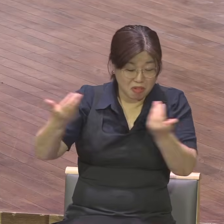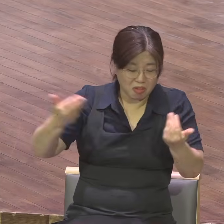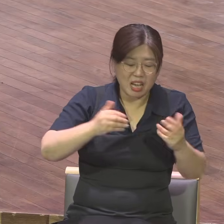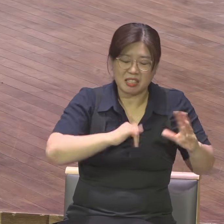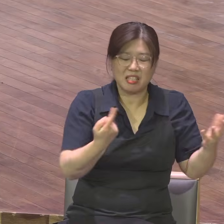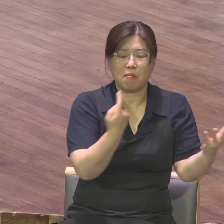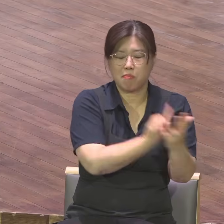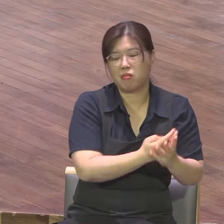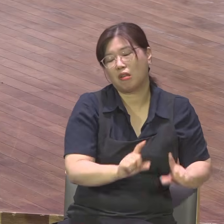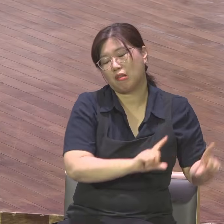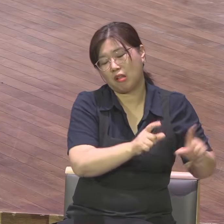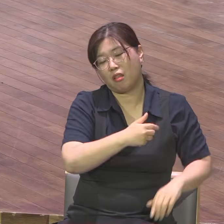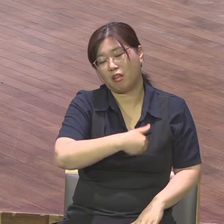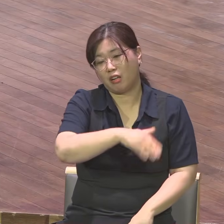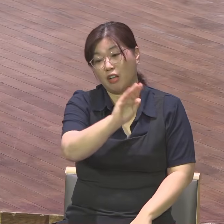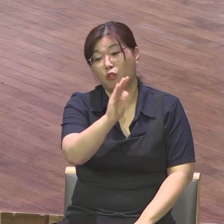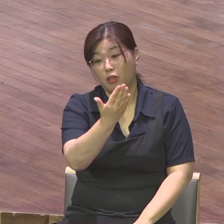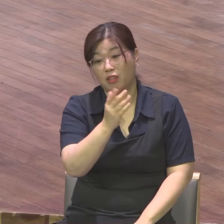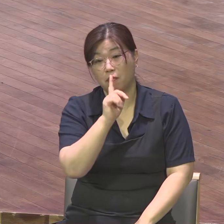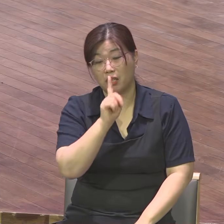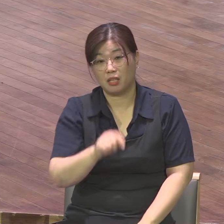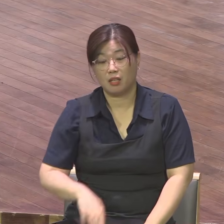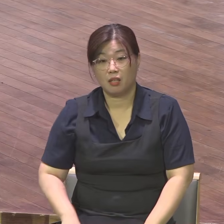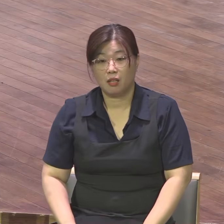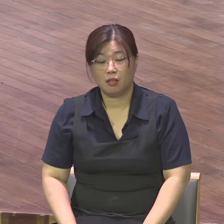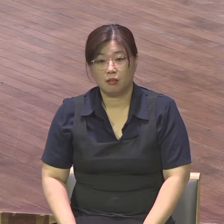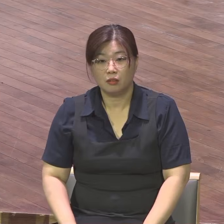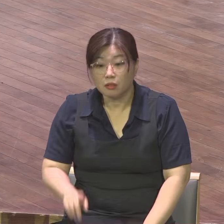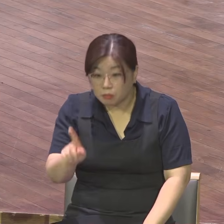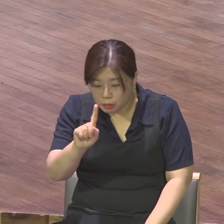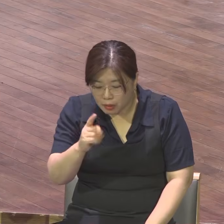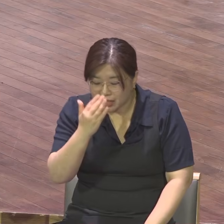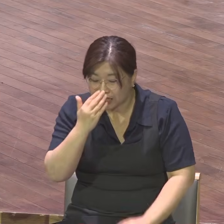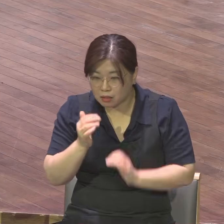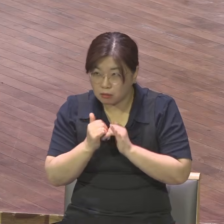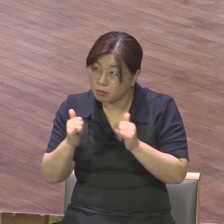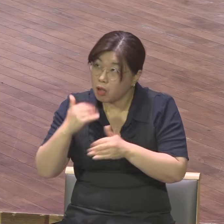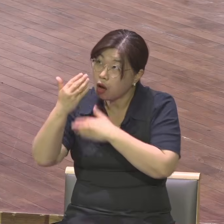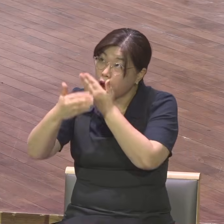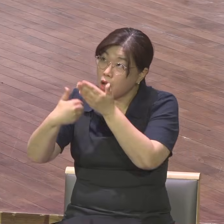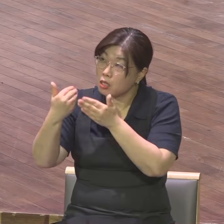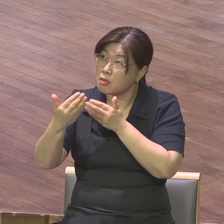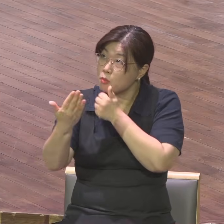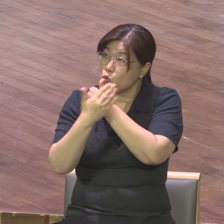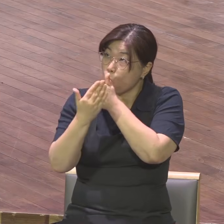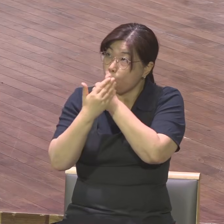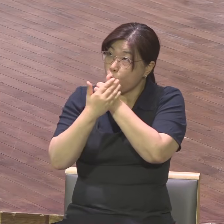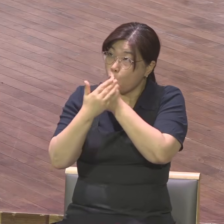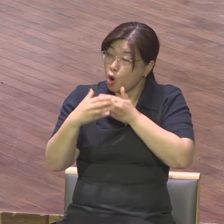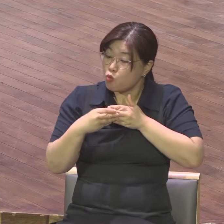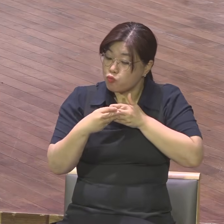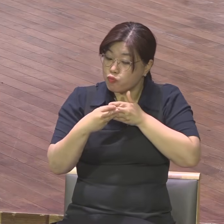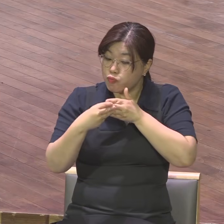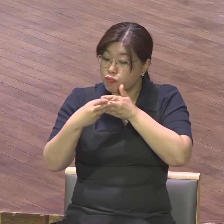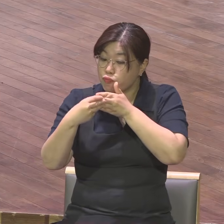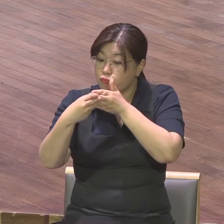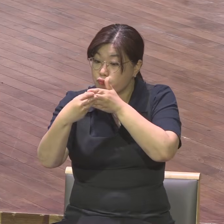이스라엘 백성들은 지금까지 지키고 인도하신 하나님을 떠나서 자기들의 힘과 노력으로 세상에